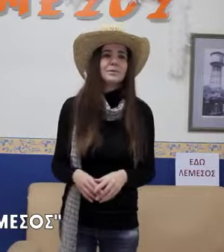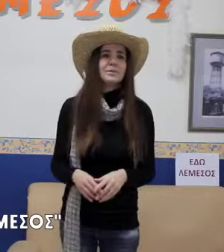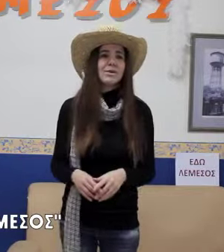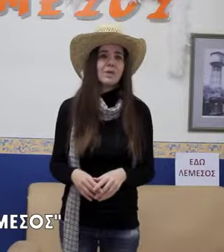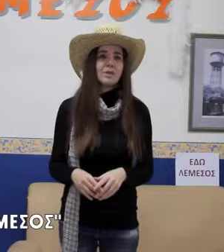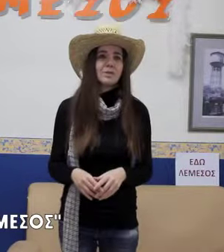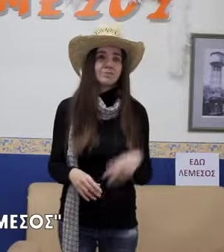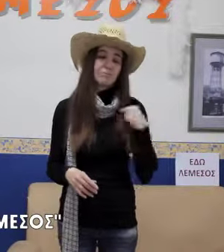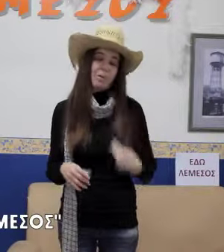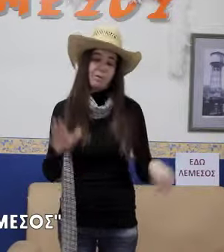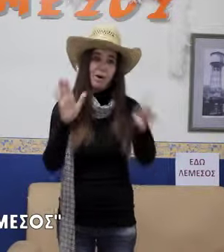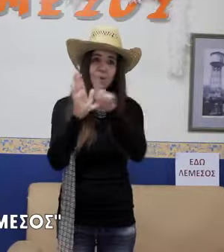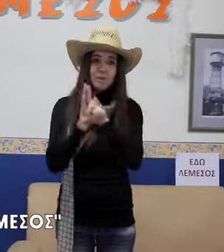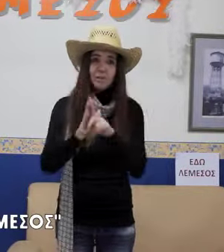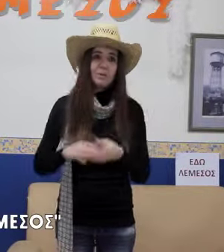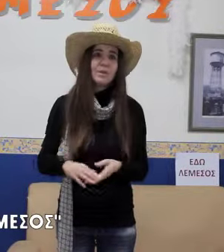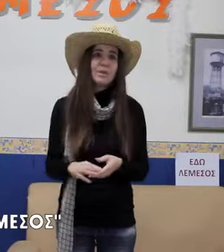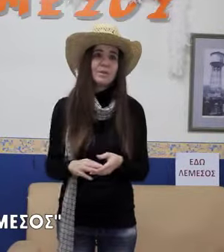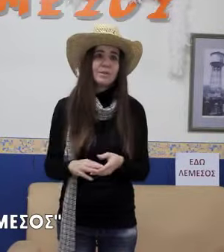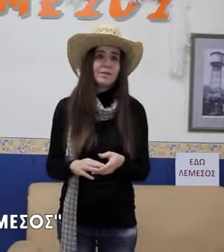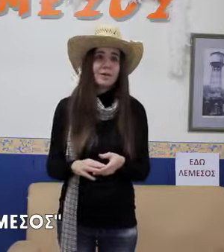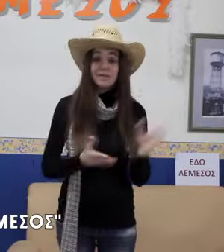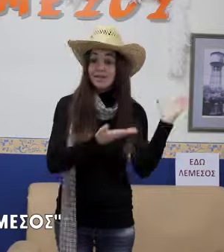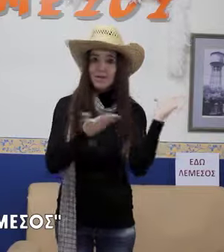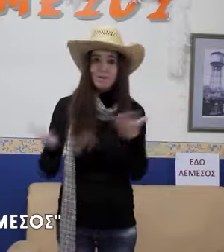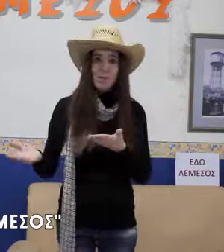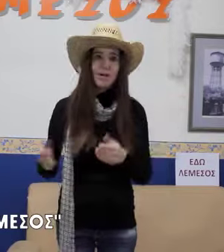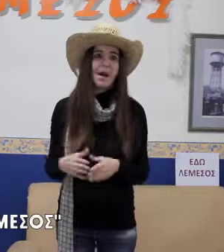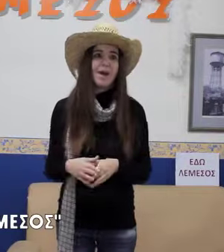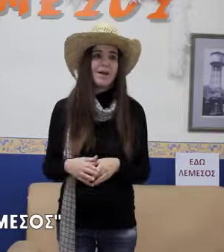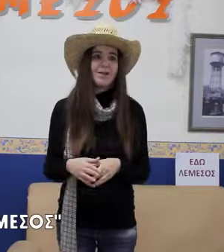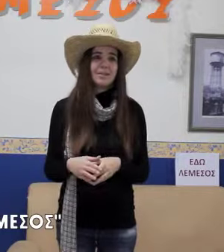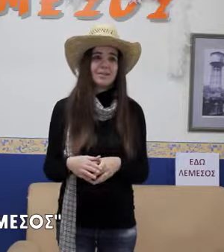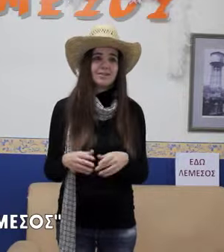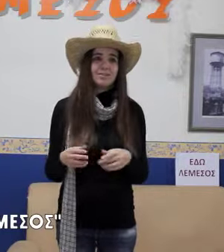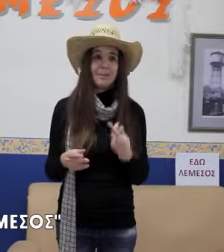Ο Δήμος Λεμεσού σας προσκαλεί να χαρείτε μαζί μας.